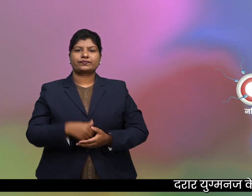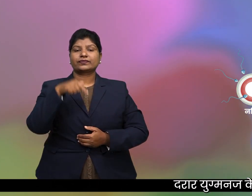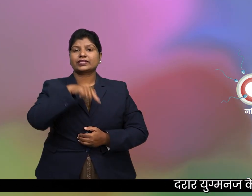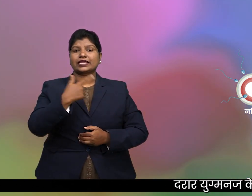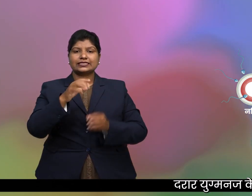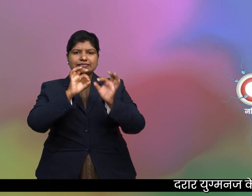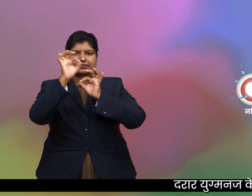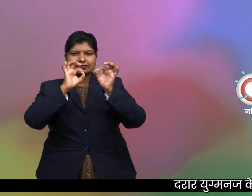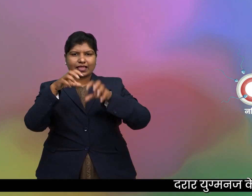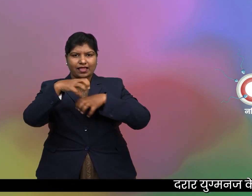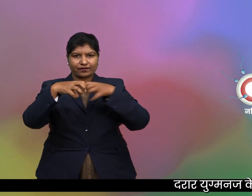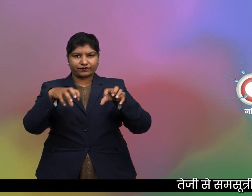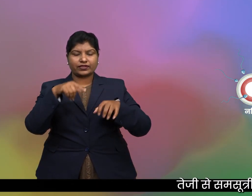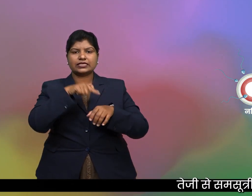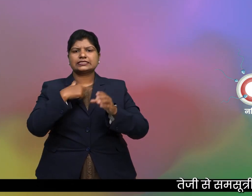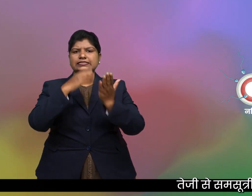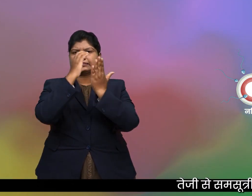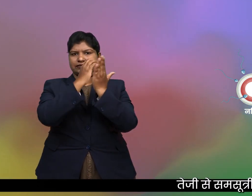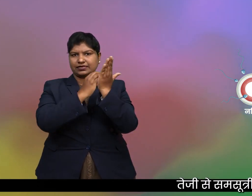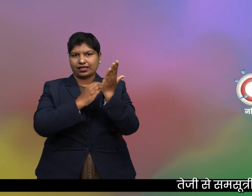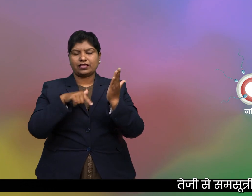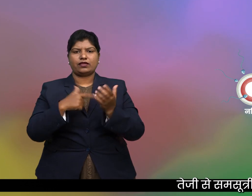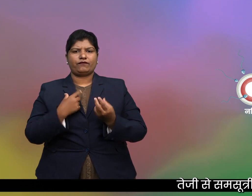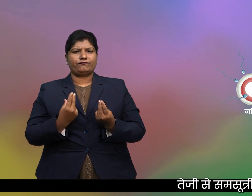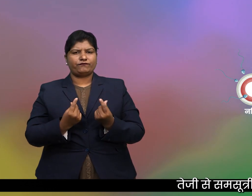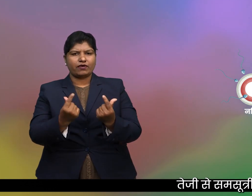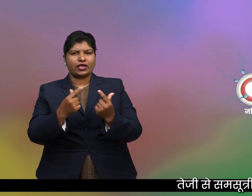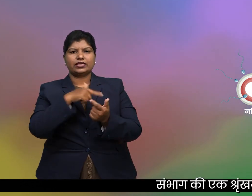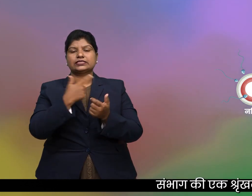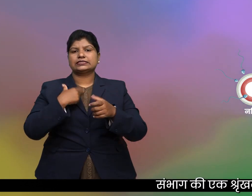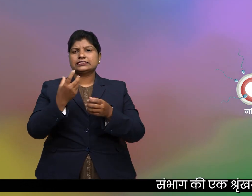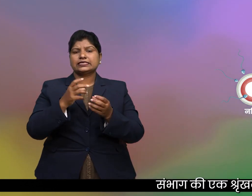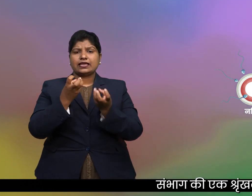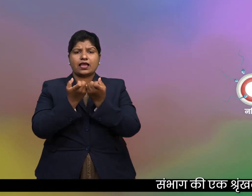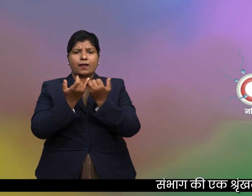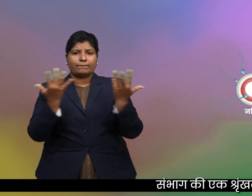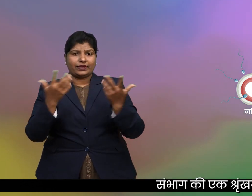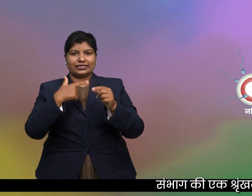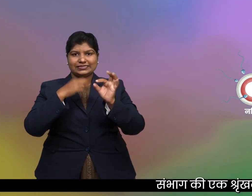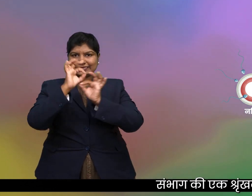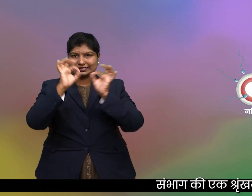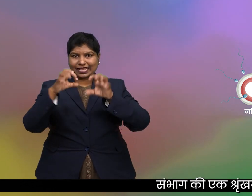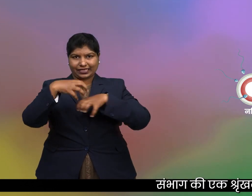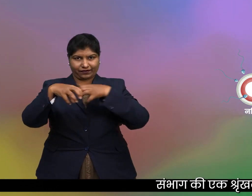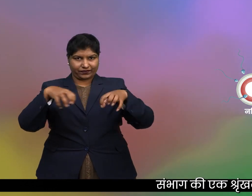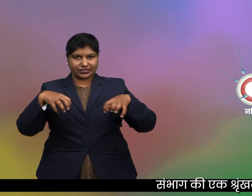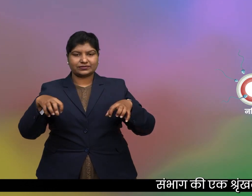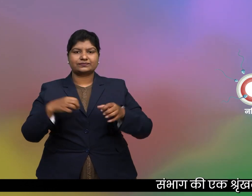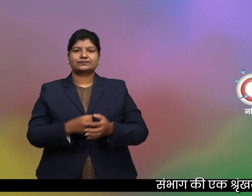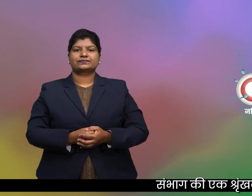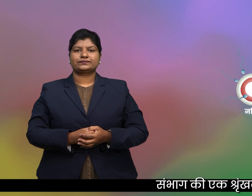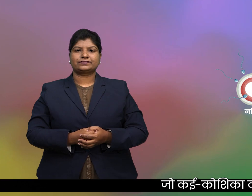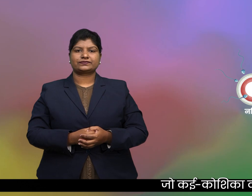दरार युग्मनुज के तेजी से समसूत्री संभाग की एक श्रृंखला